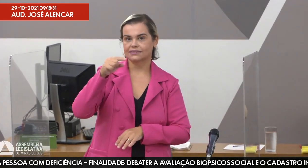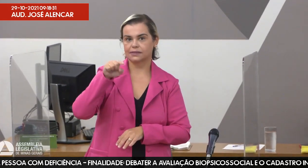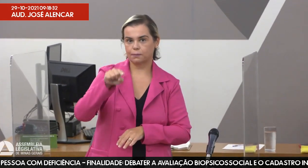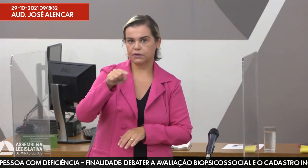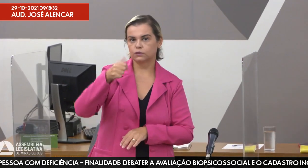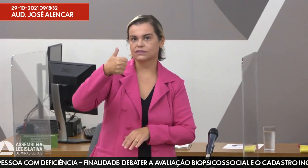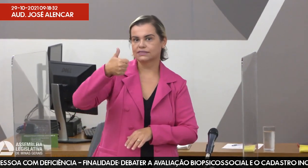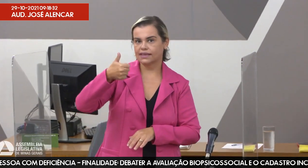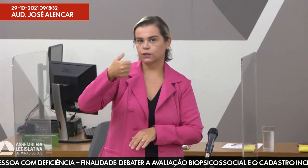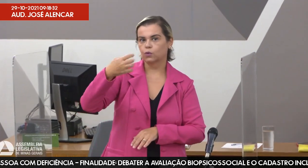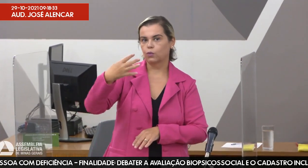a Lei